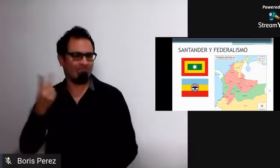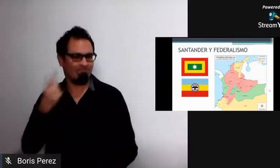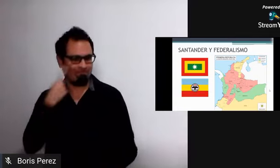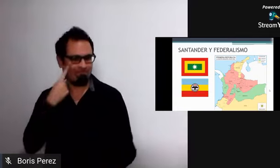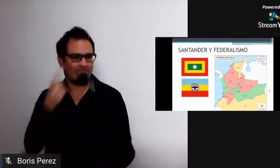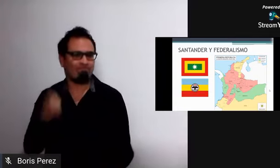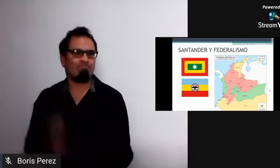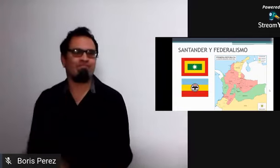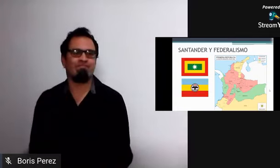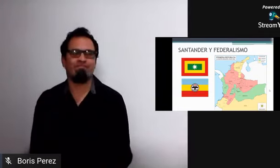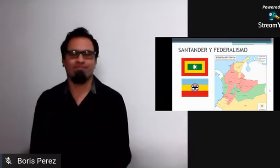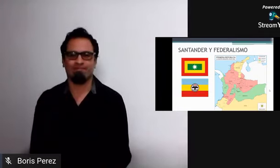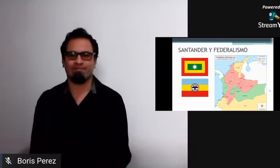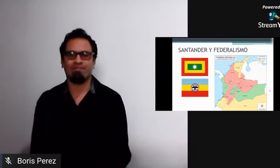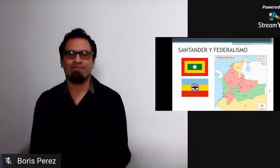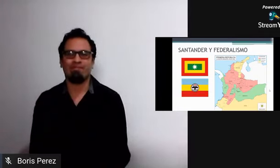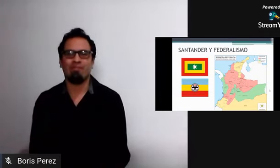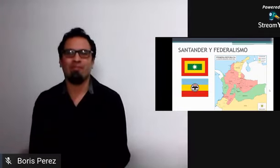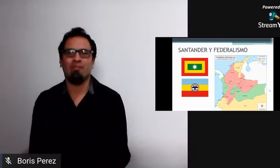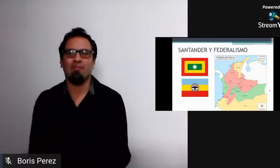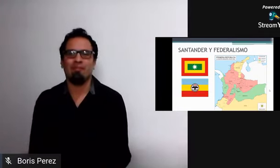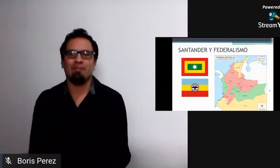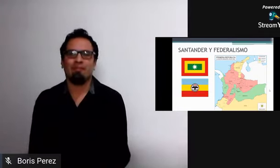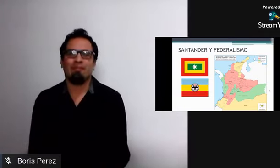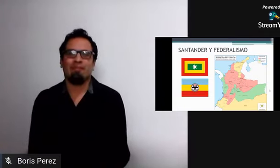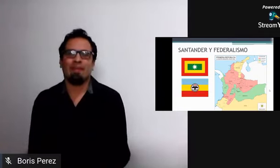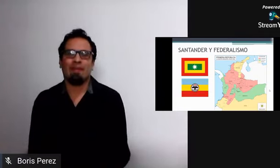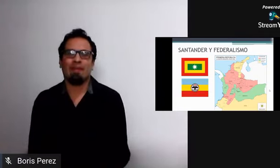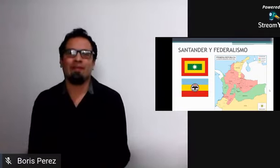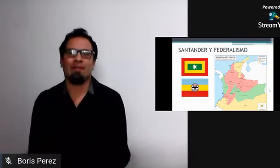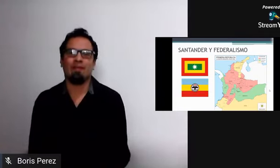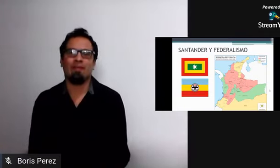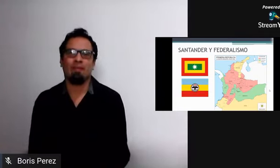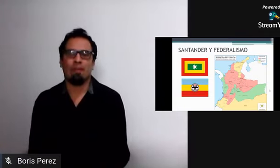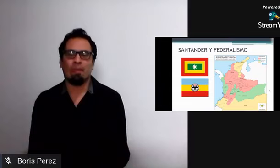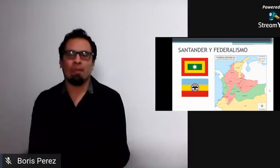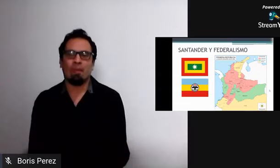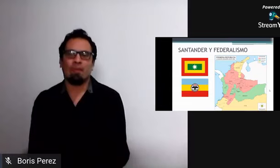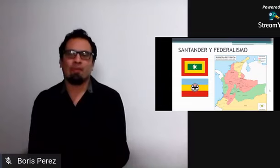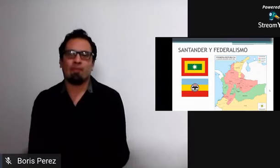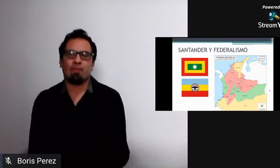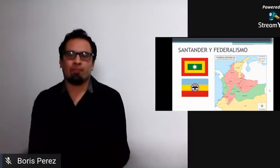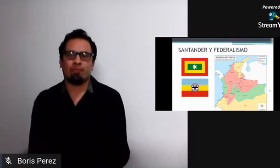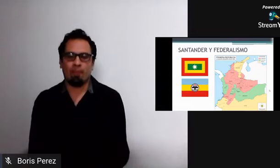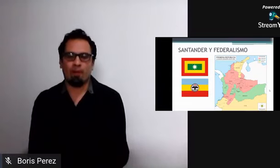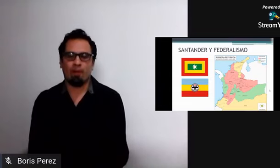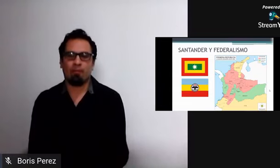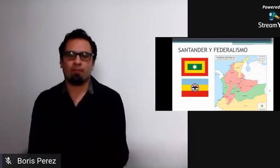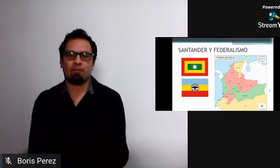a ganar más fuerza este movimiento. Siguiente.